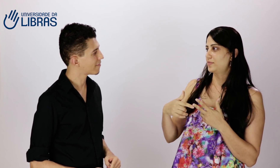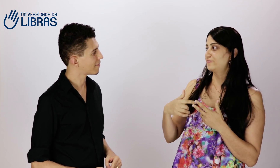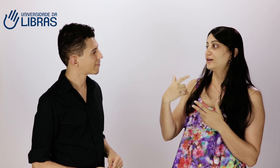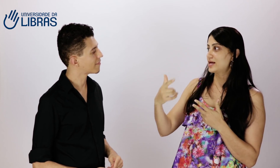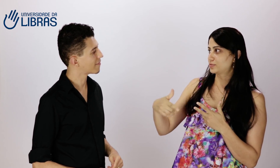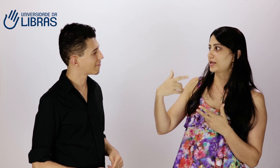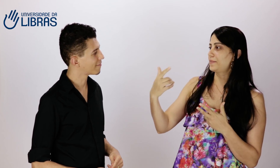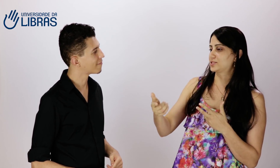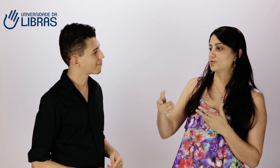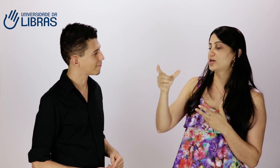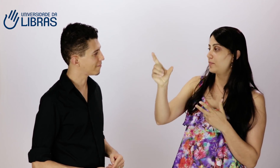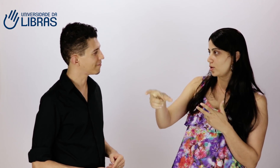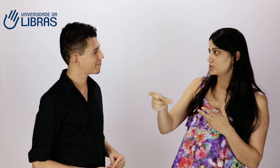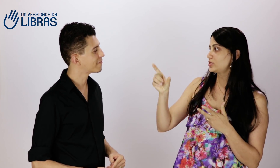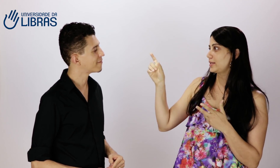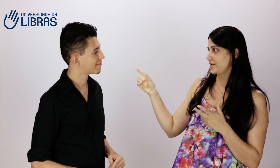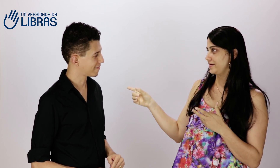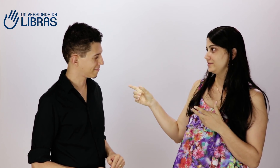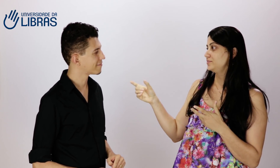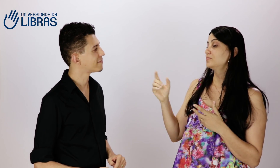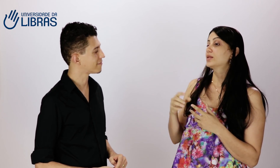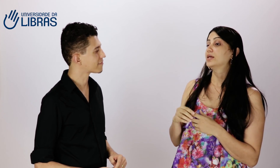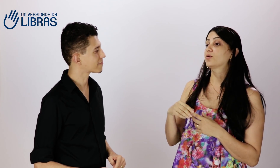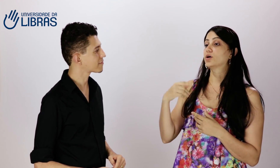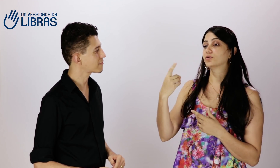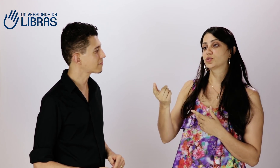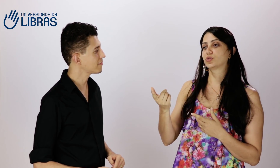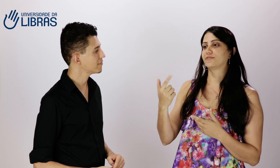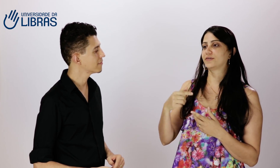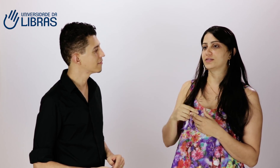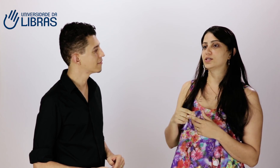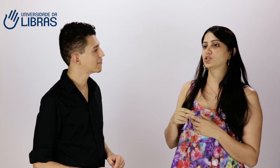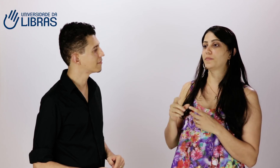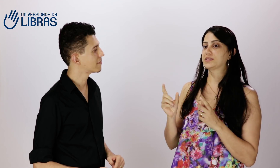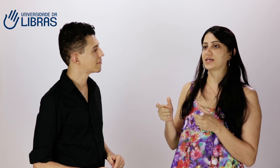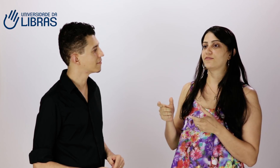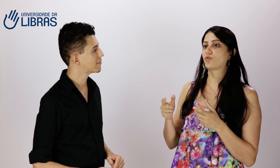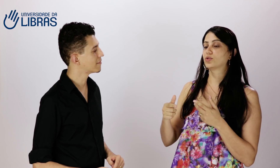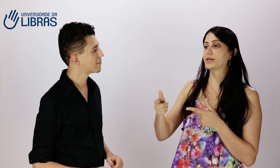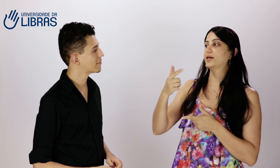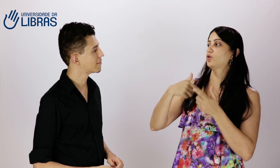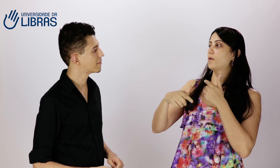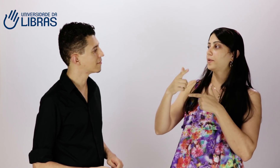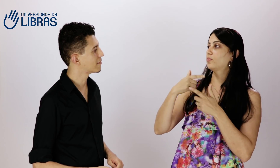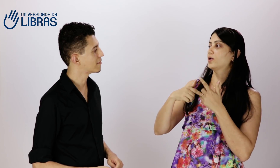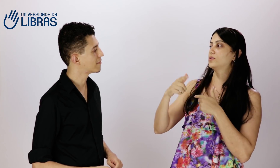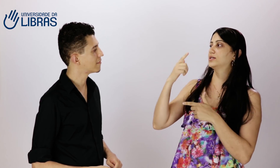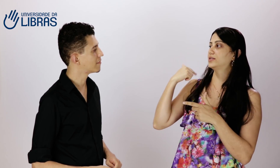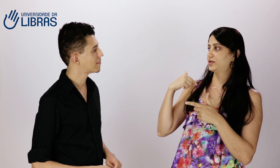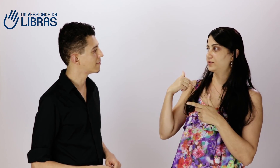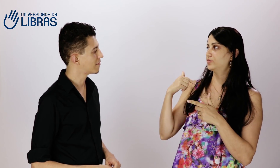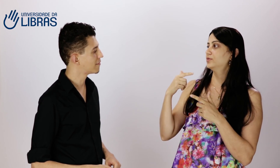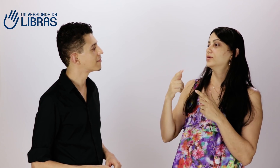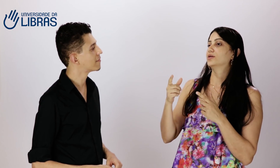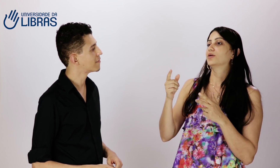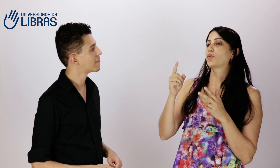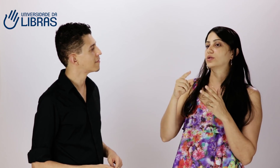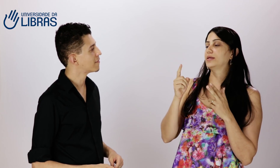retomar, falar sobre aquela pessoa, já mostro onde ela está. E quando o surdo está falando, eu já observo quando ele retoma para alguma coisa anterior, quando